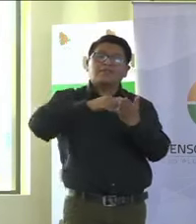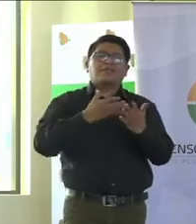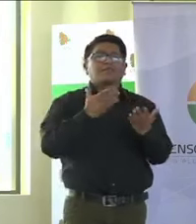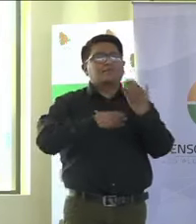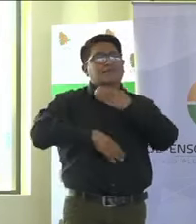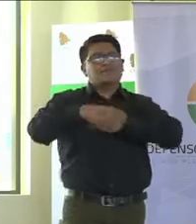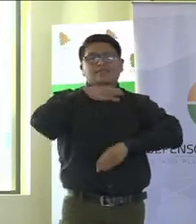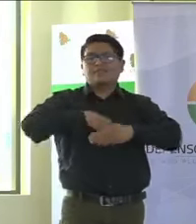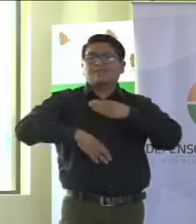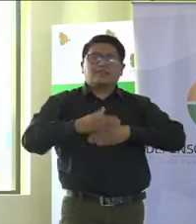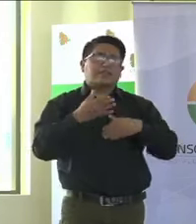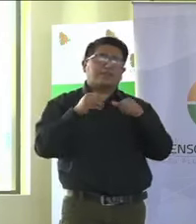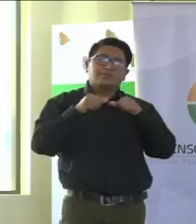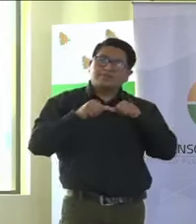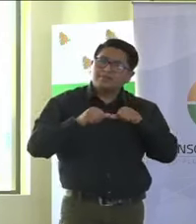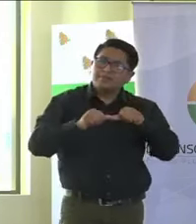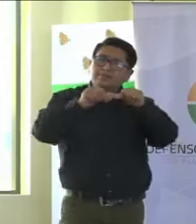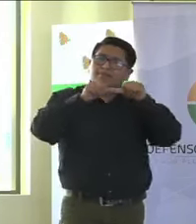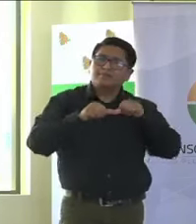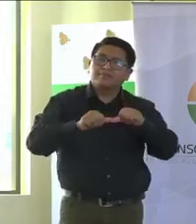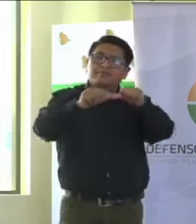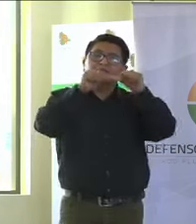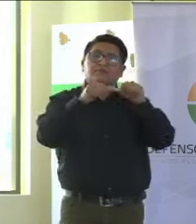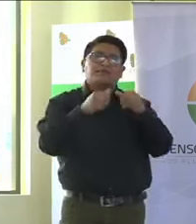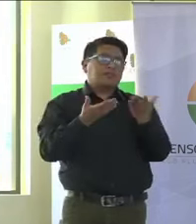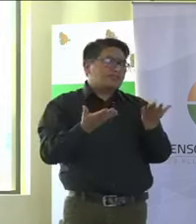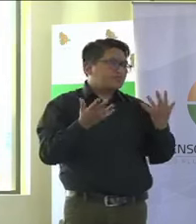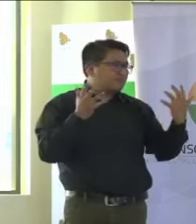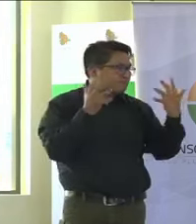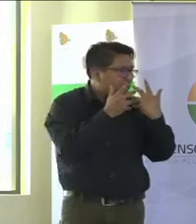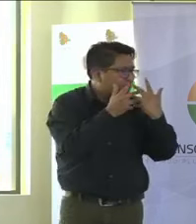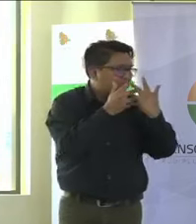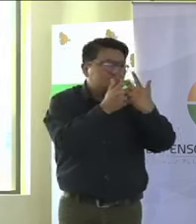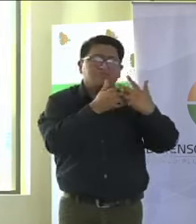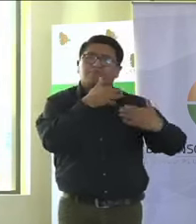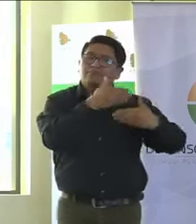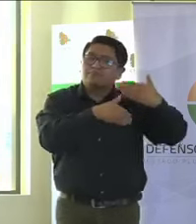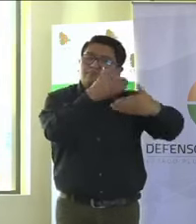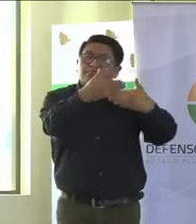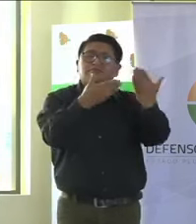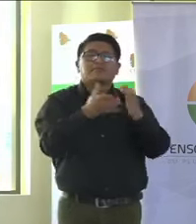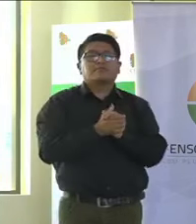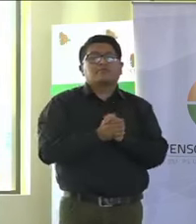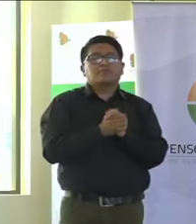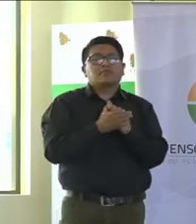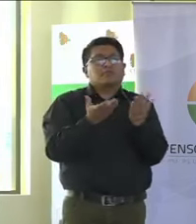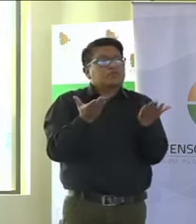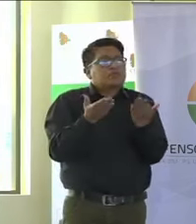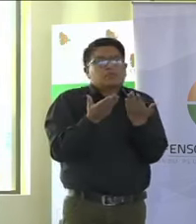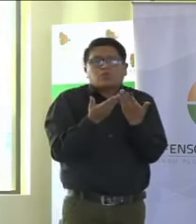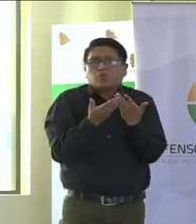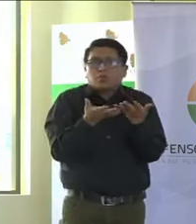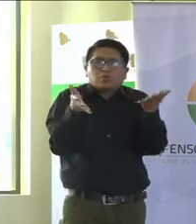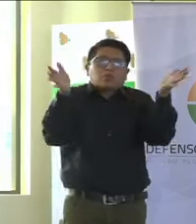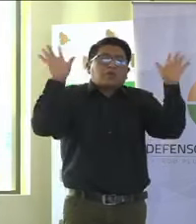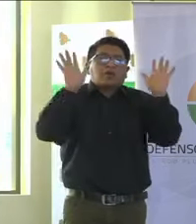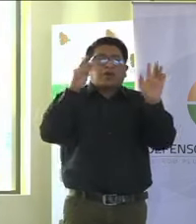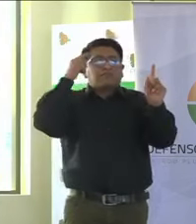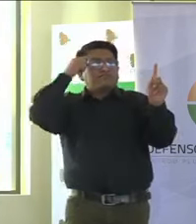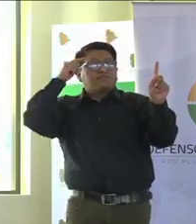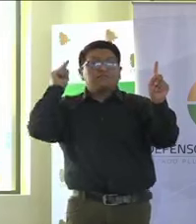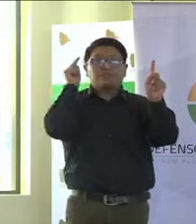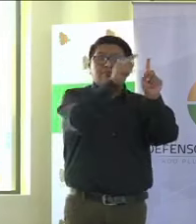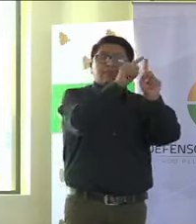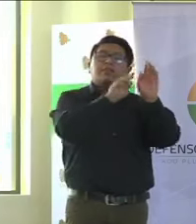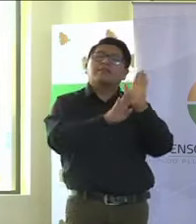deseo seguir realizando todas las acciones que sean necesarias y todo lo que es en pro del